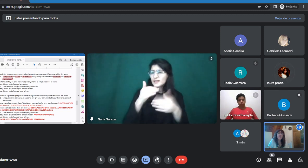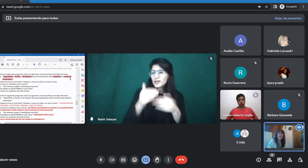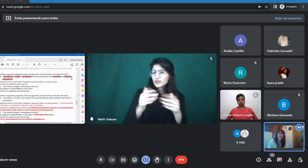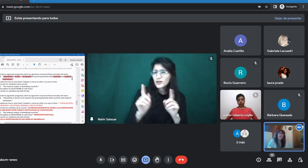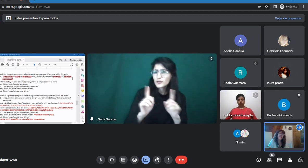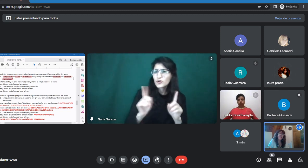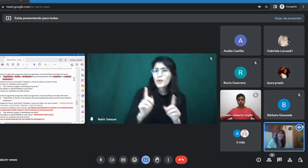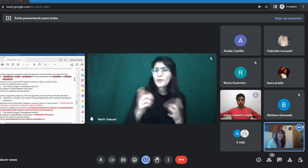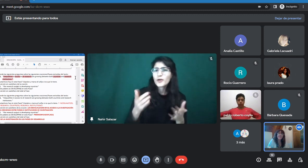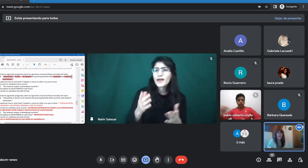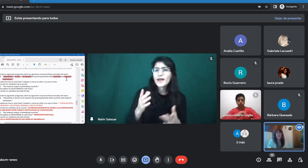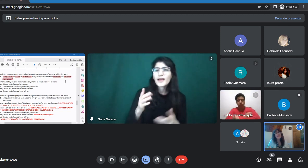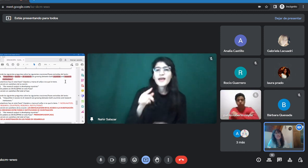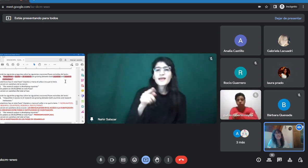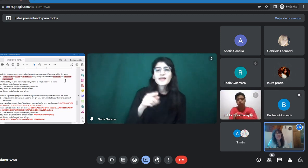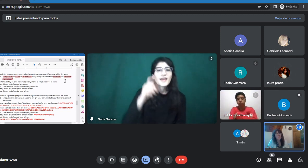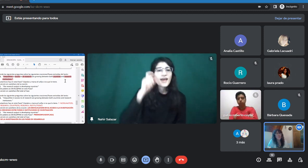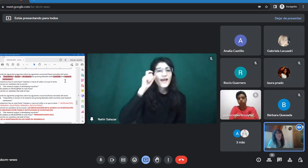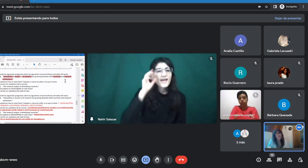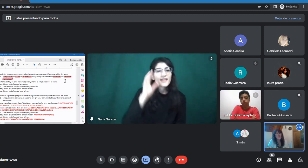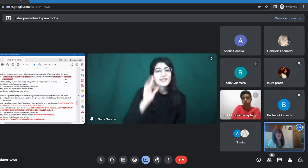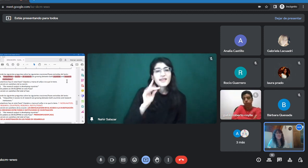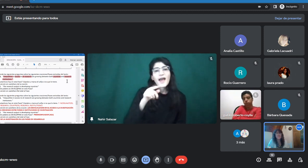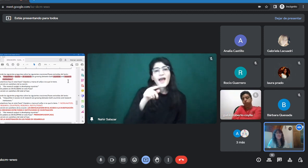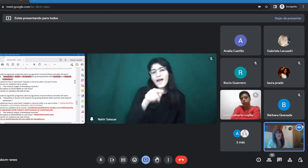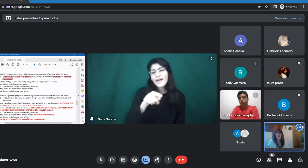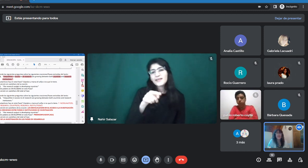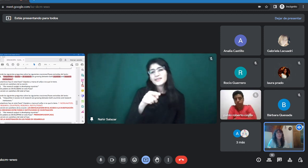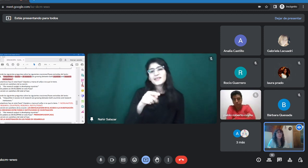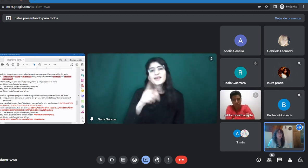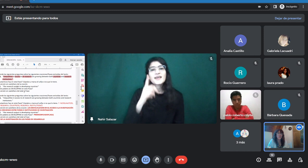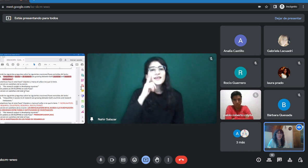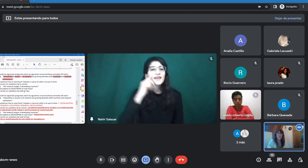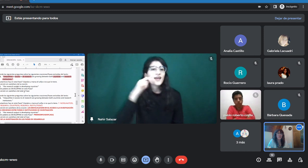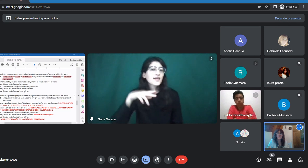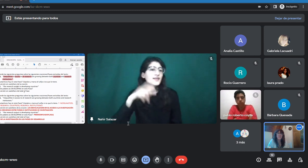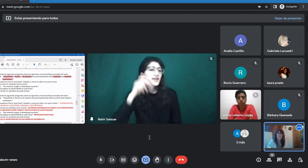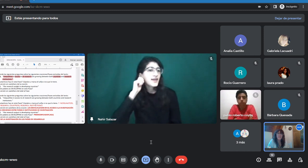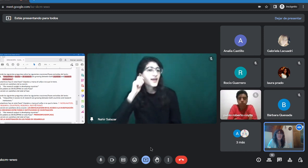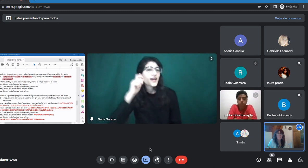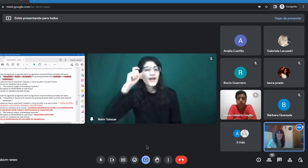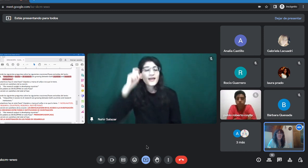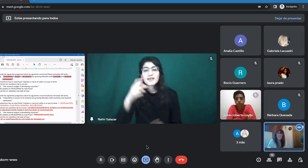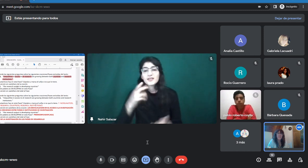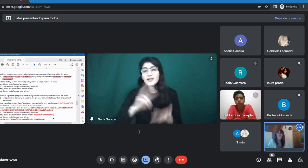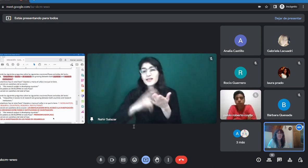está ING, sería en desarrollo, que están en proceso.